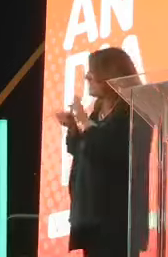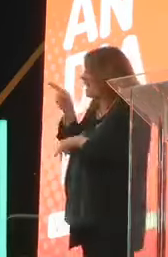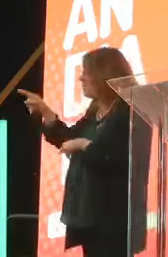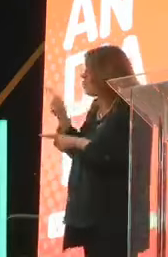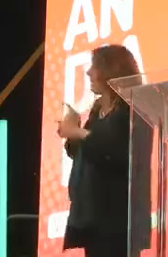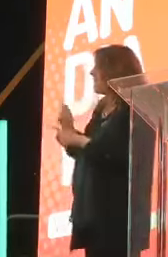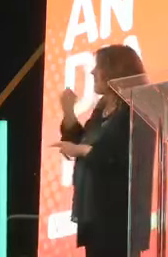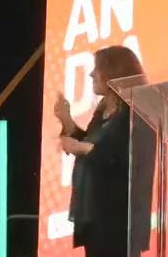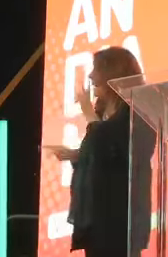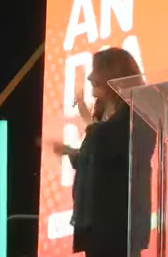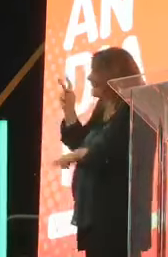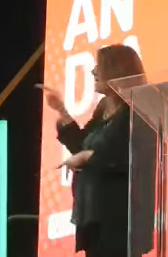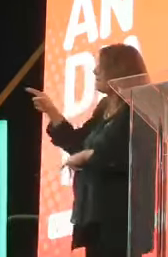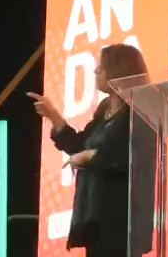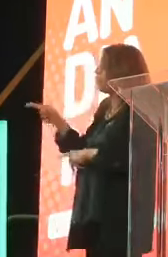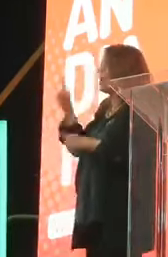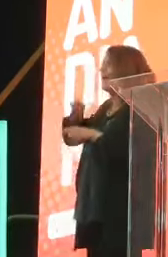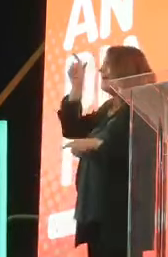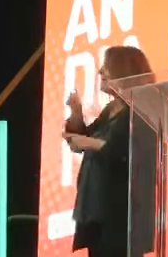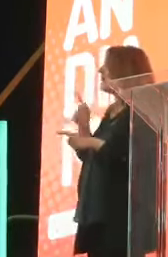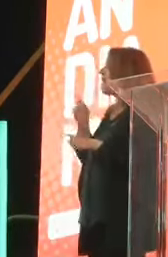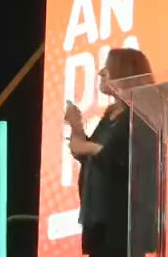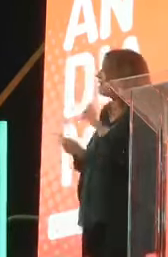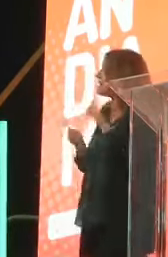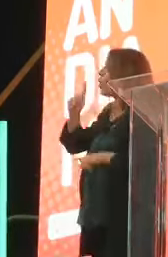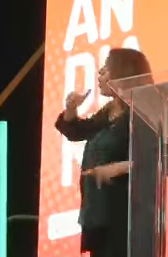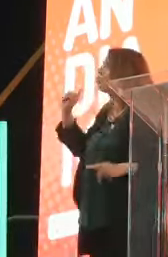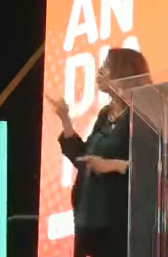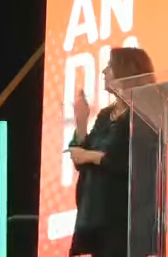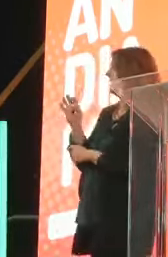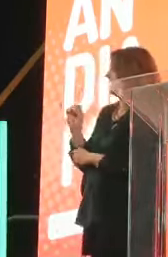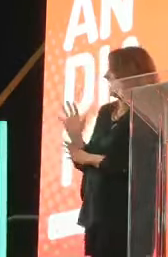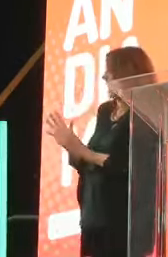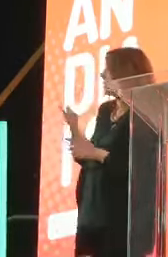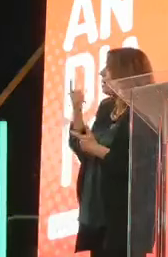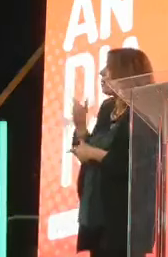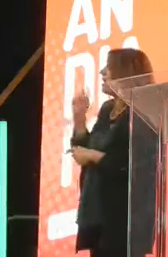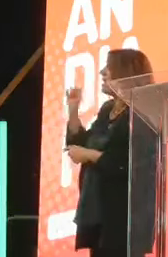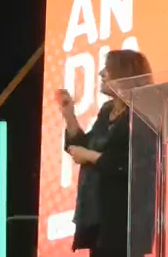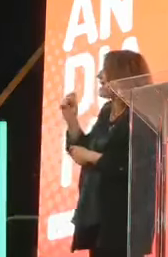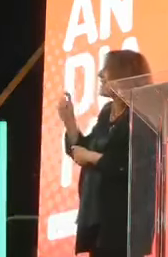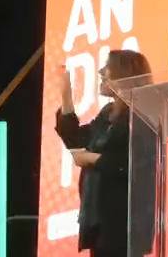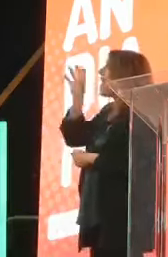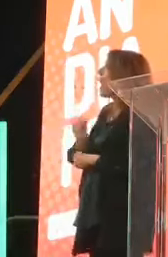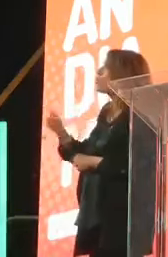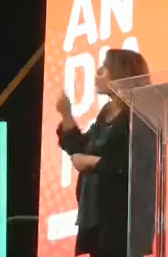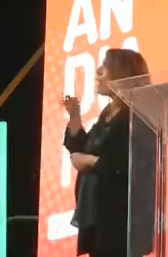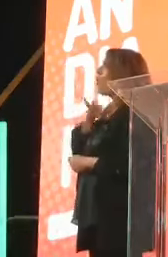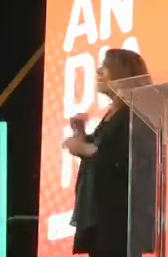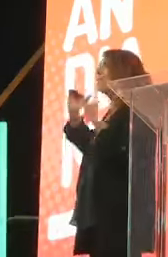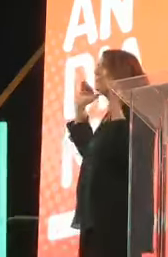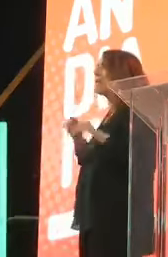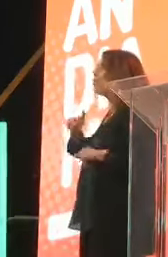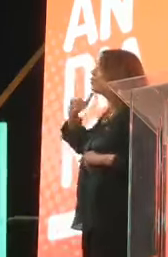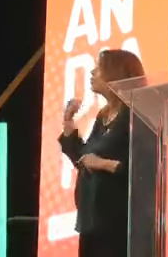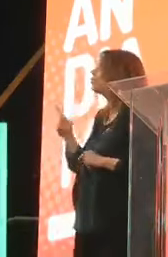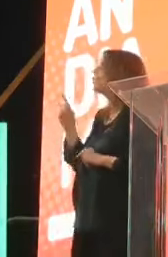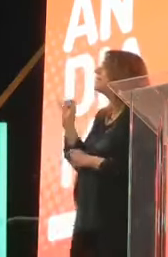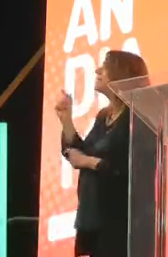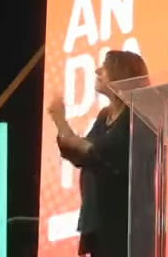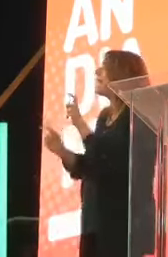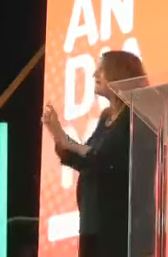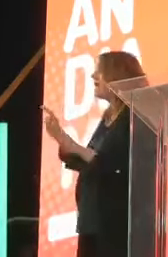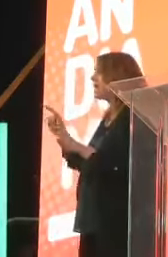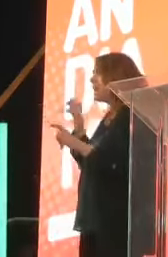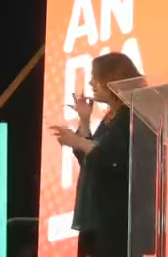più in generale in Italia tutti gli insegnanti, perché sono quelli pagati meno in Europa. E questo vuol dire mettere anche a rischio